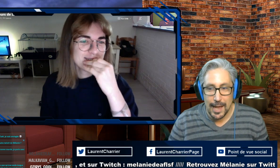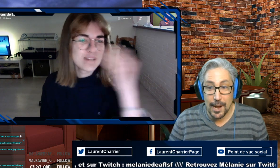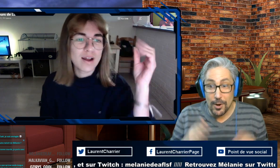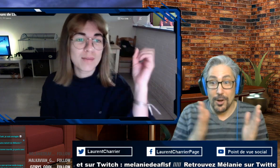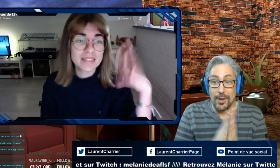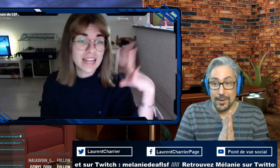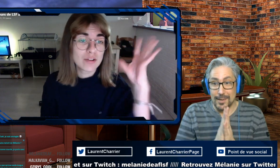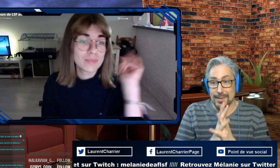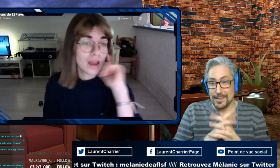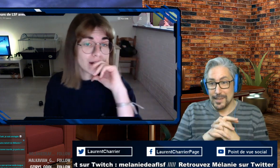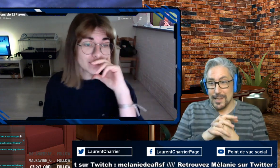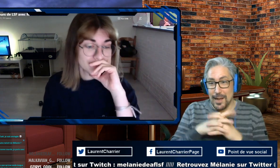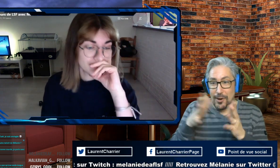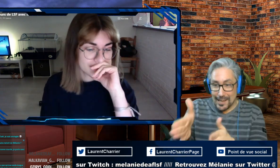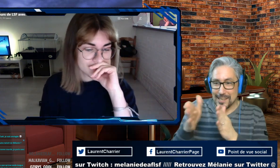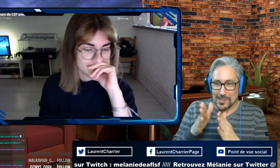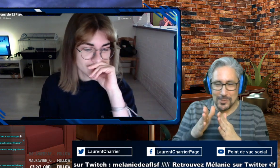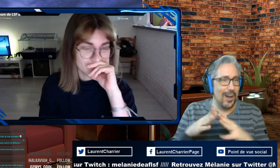Voilà, Alors,